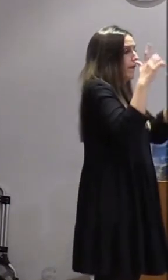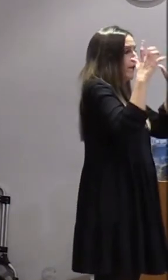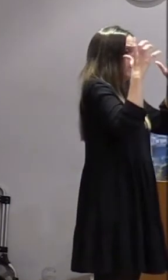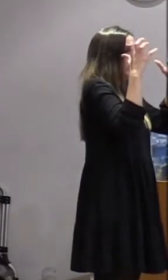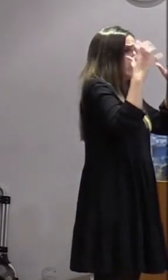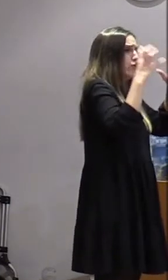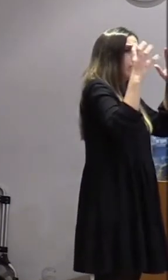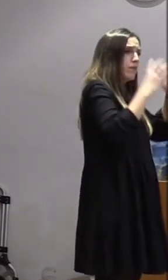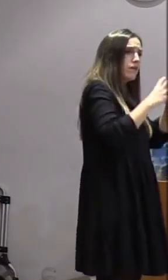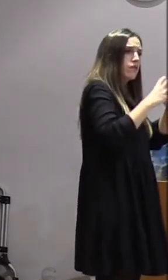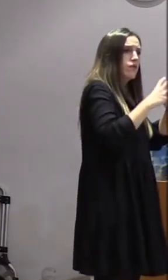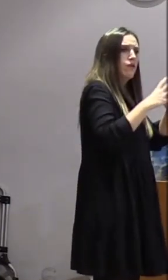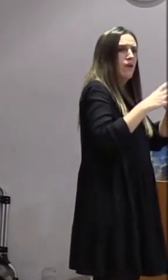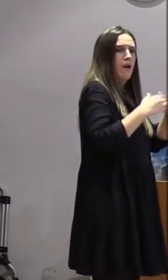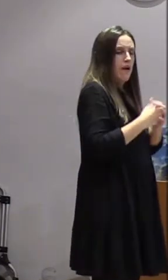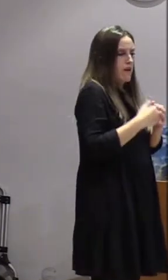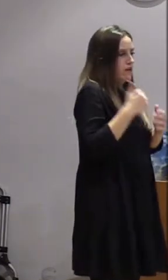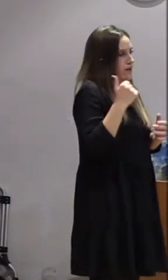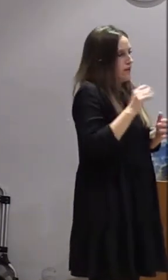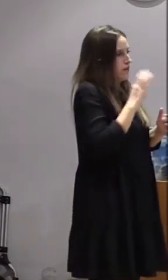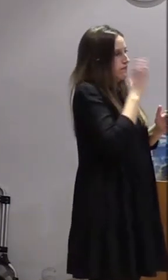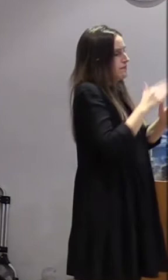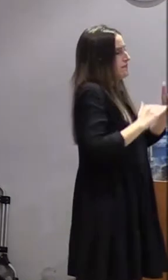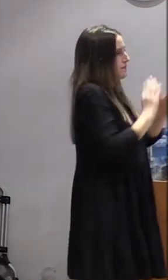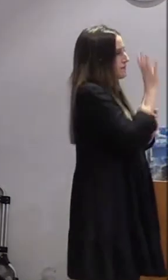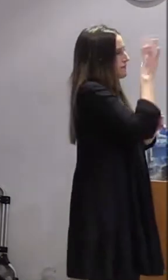frescos, pues eso lo provocó un volcán.